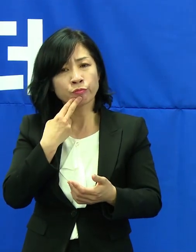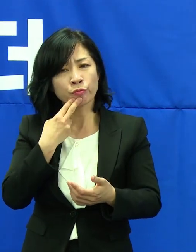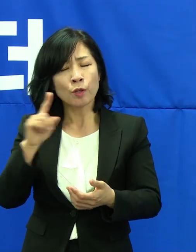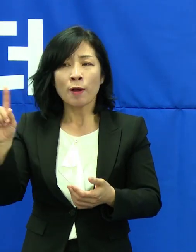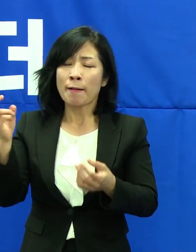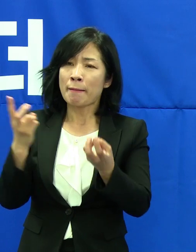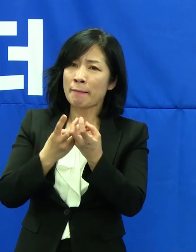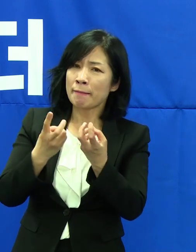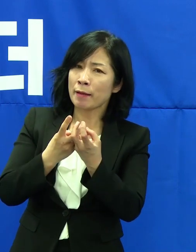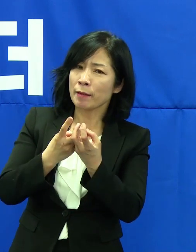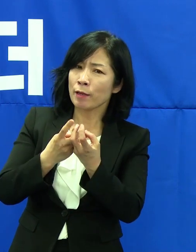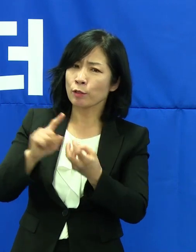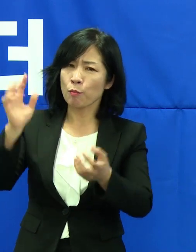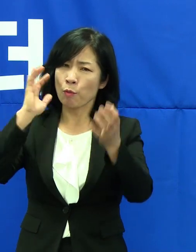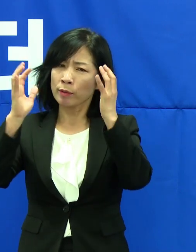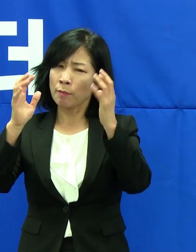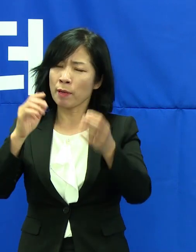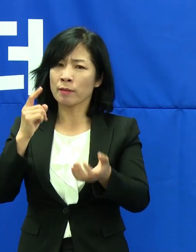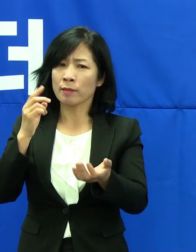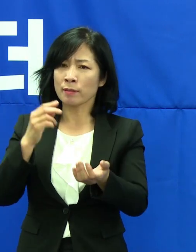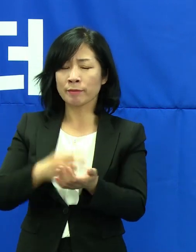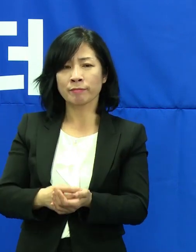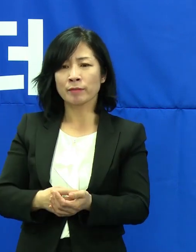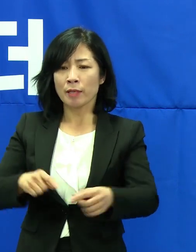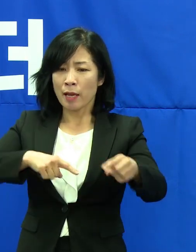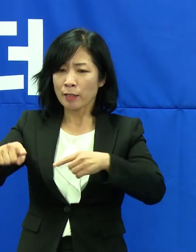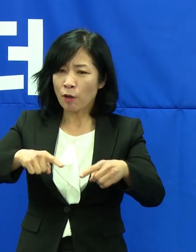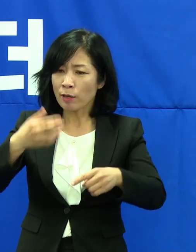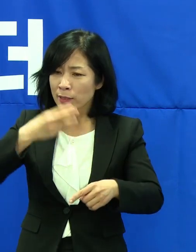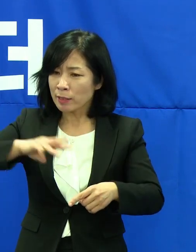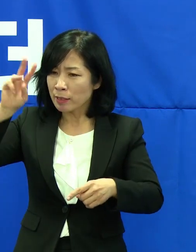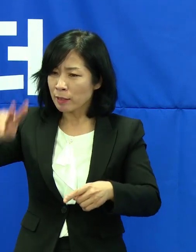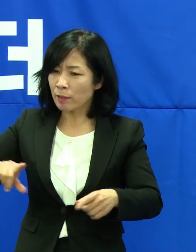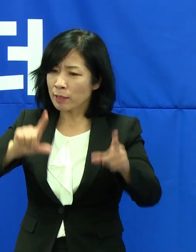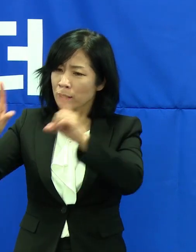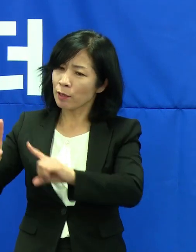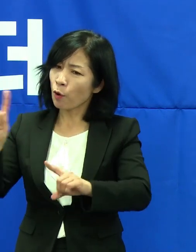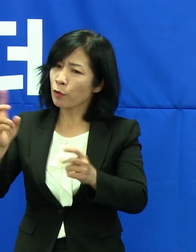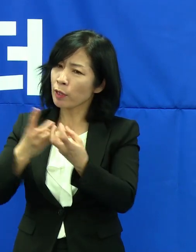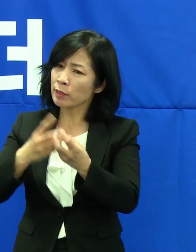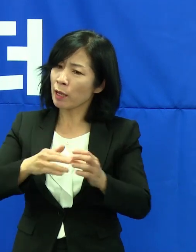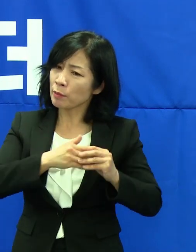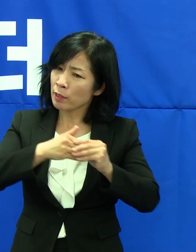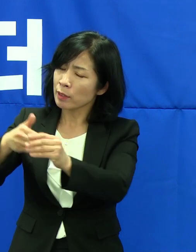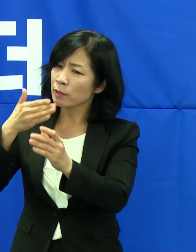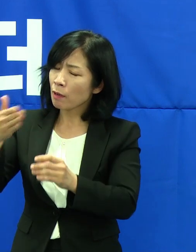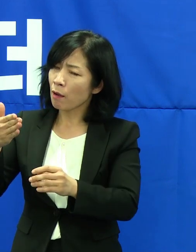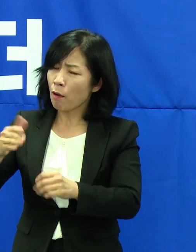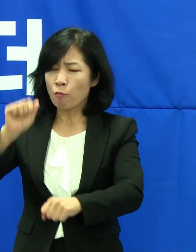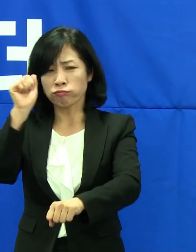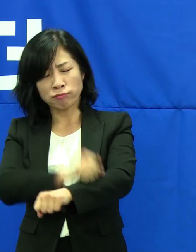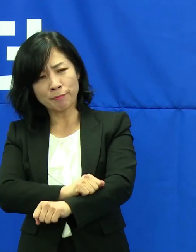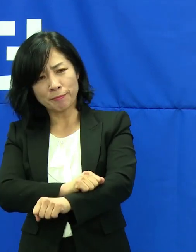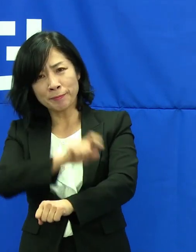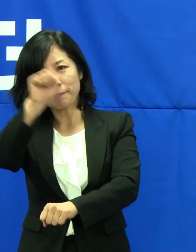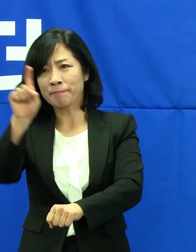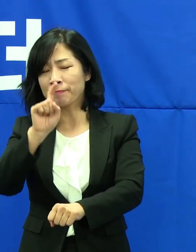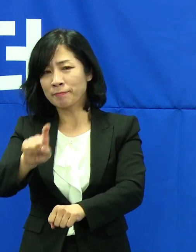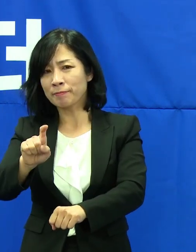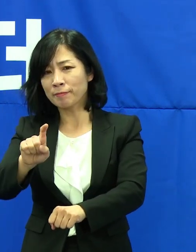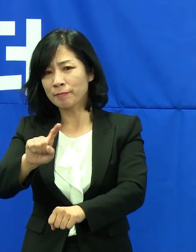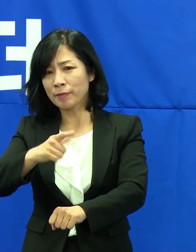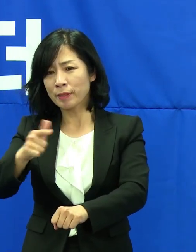어떻게 그 복잡한 행정을, 이천시 살림을 잘 꾸려나갈 수 있을까, 잘하긴 할까 하는,